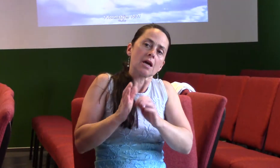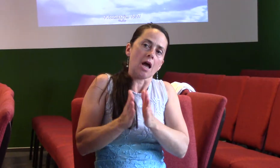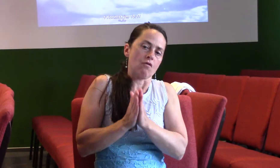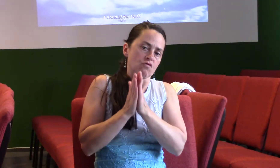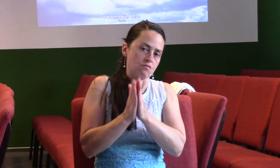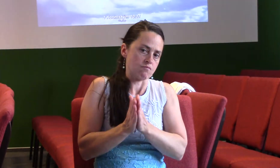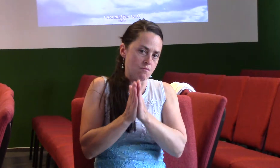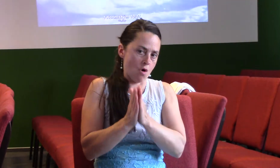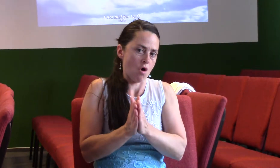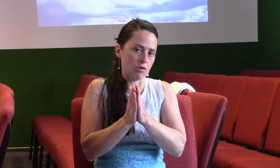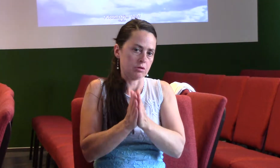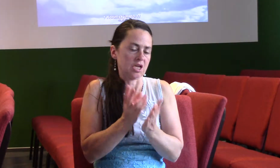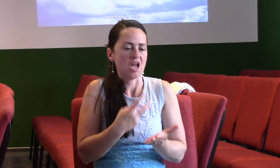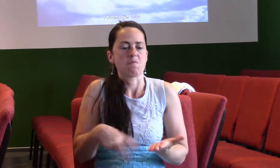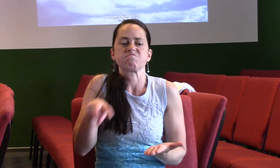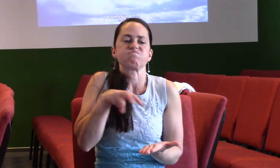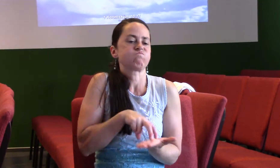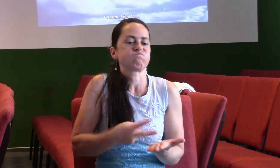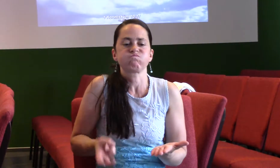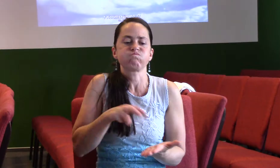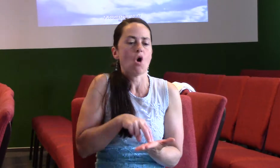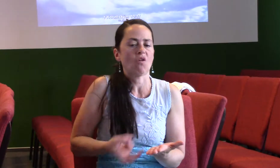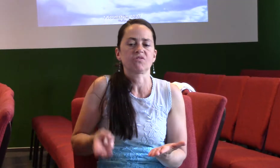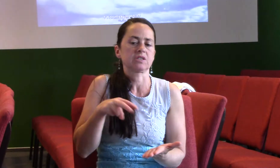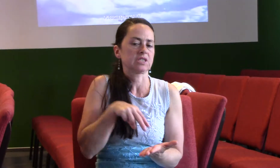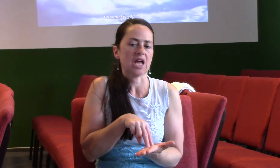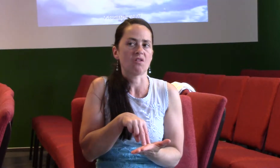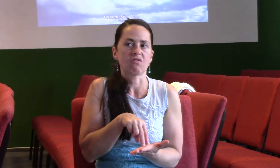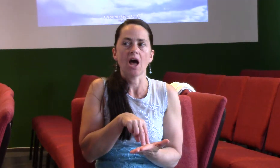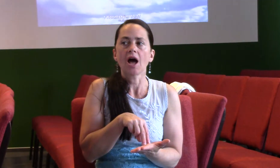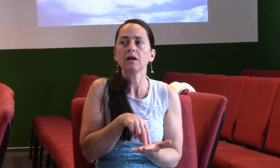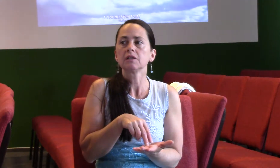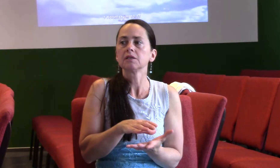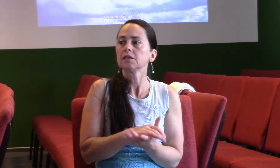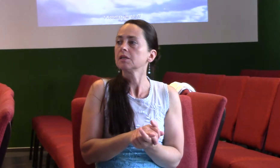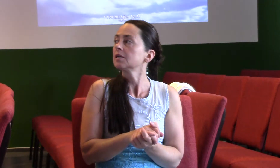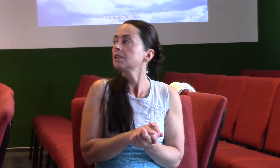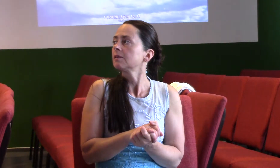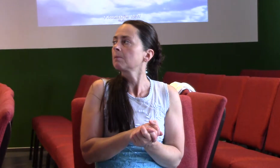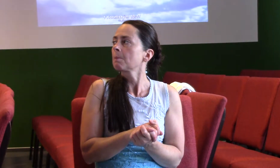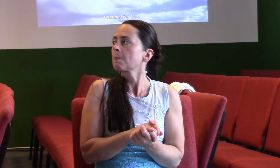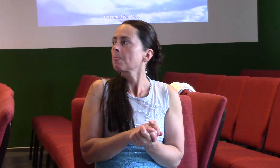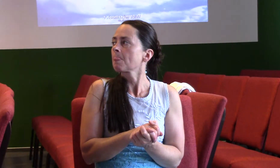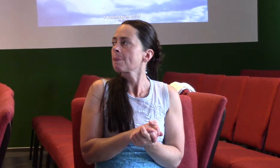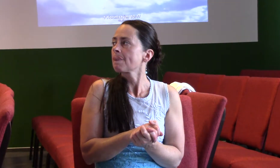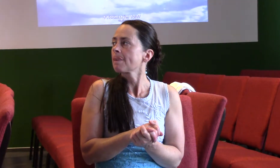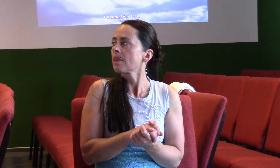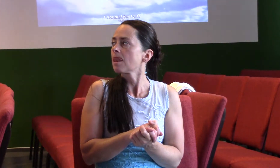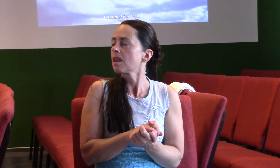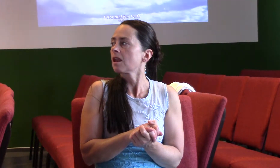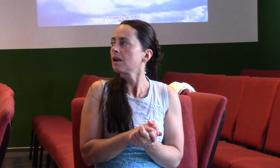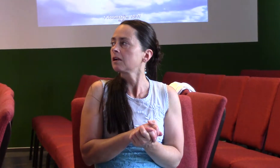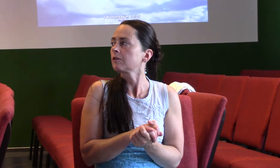a on se nakonec rozhodne, že neodejde. Ale u Boha je to úžasné v tom, že i za